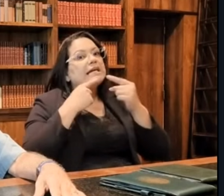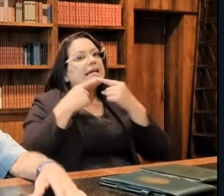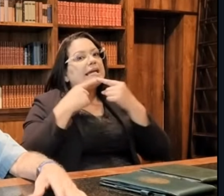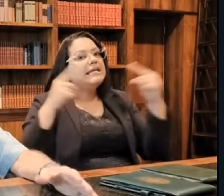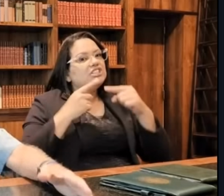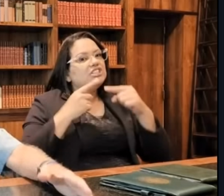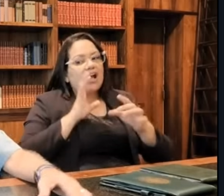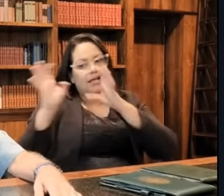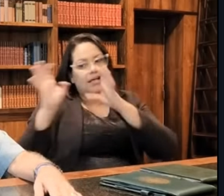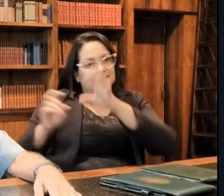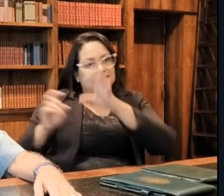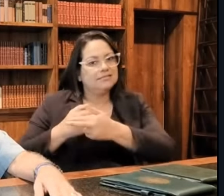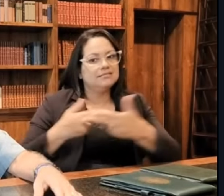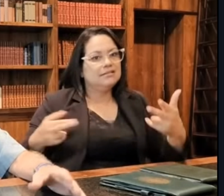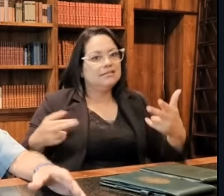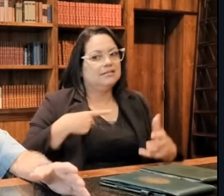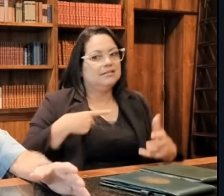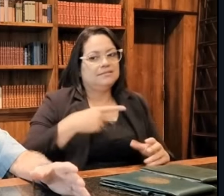é por aí.